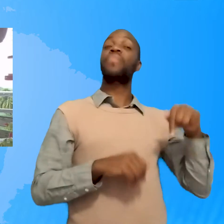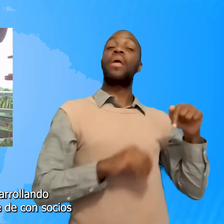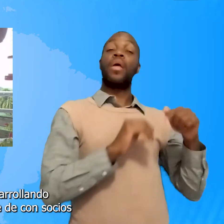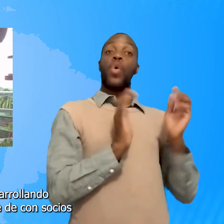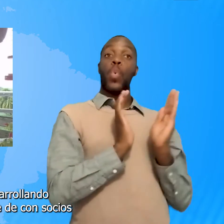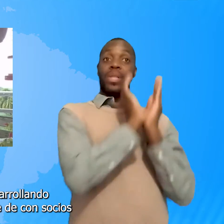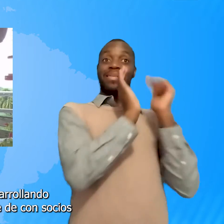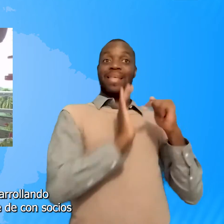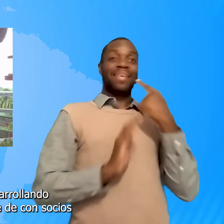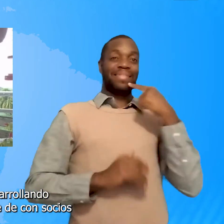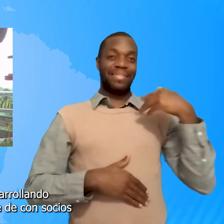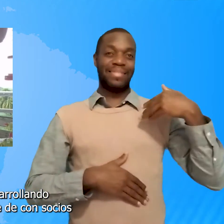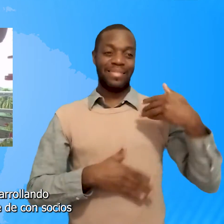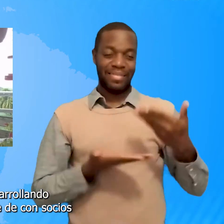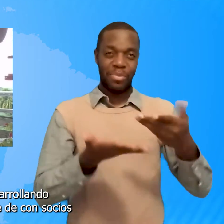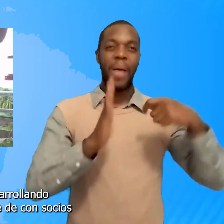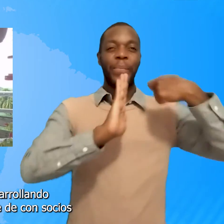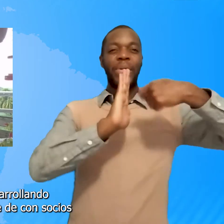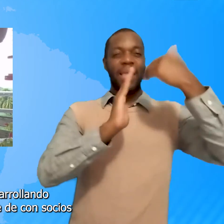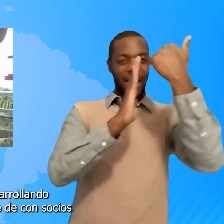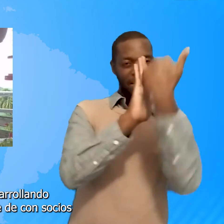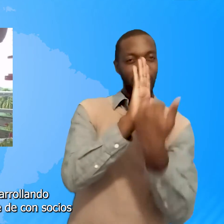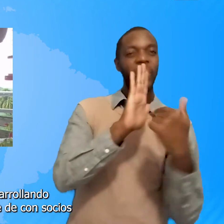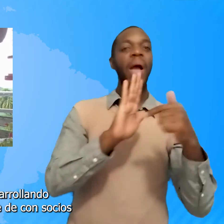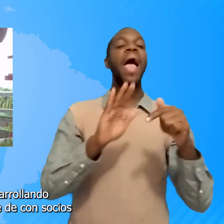universal y está desarrollando esto a nivel